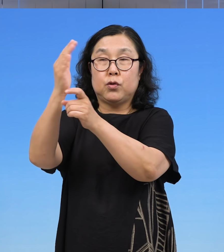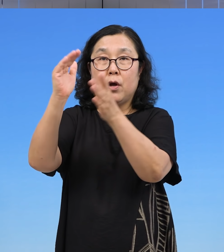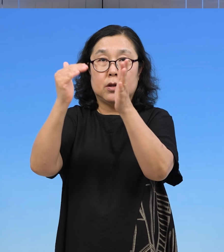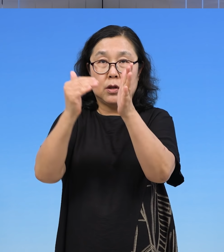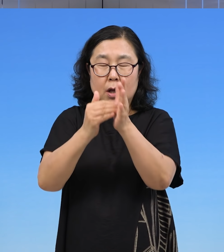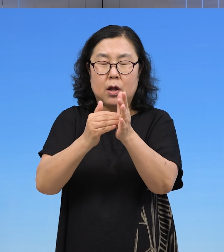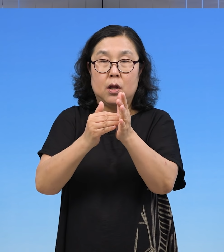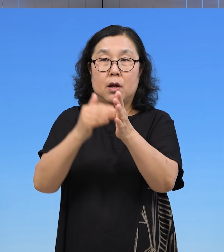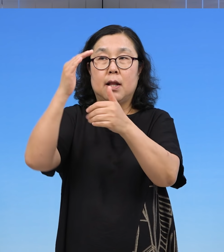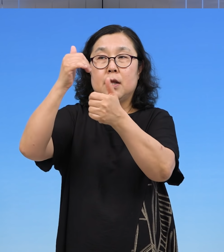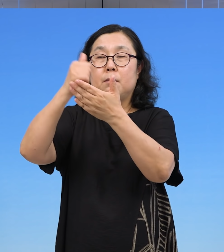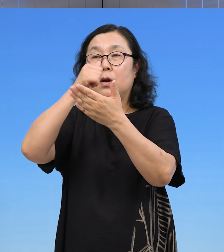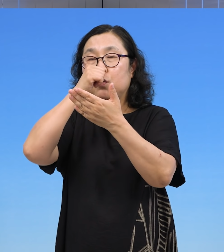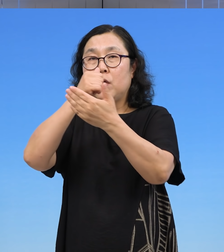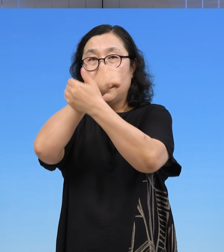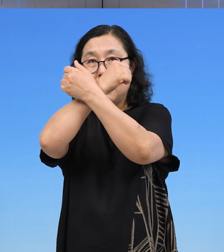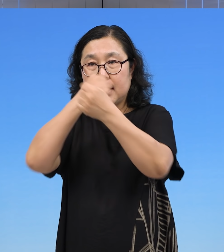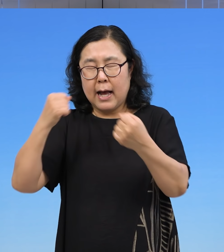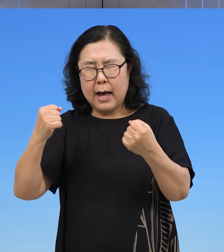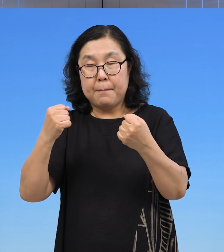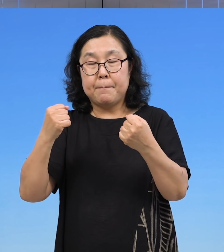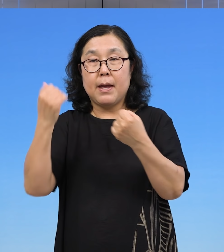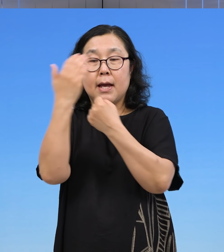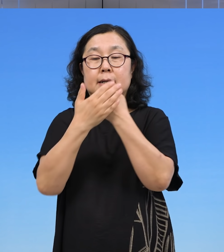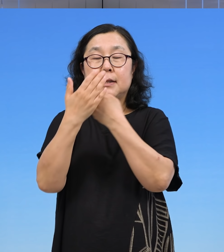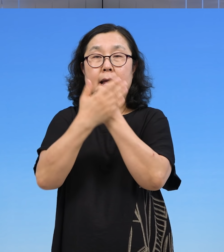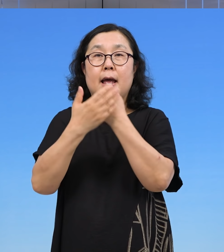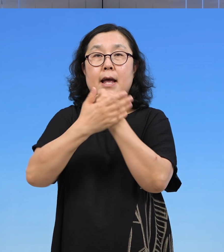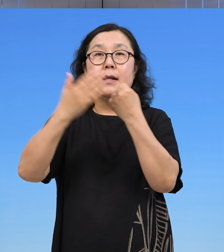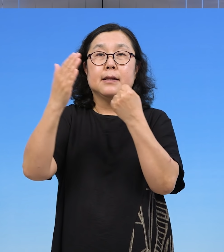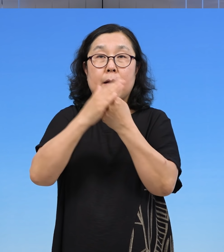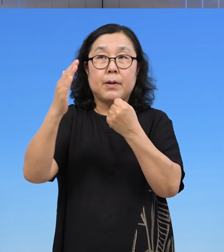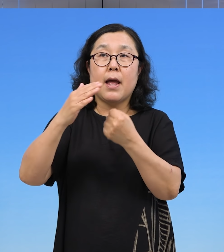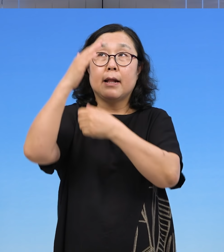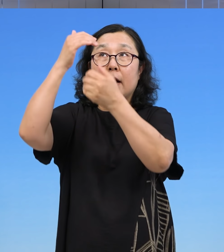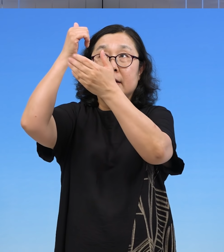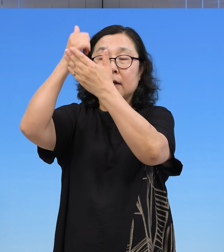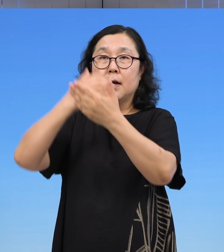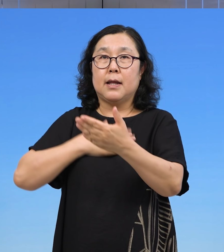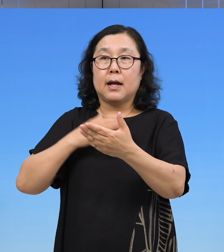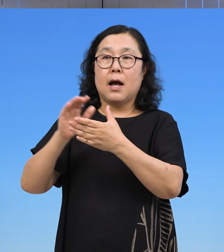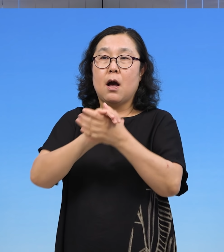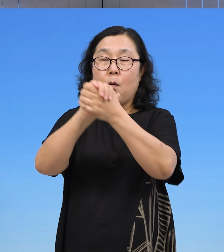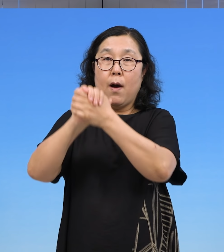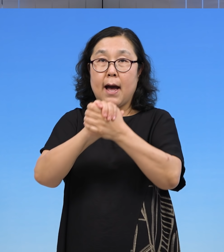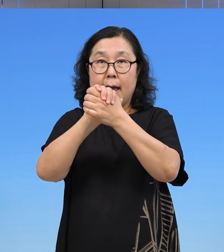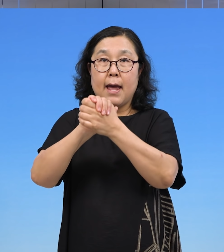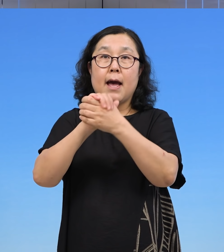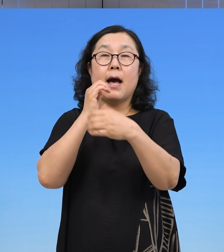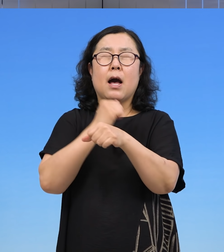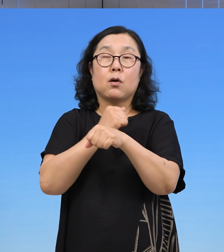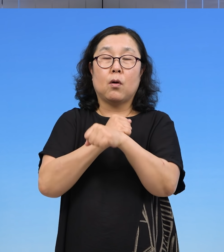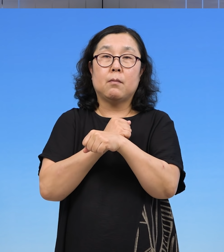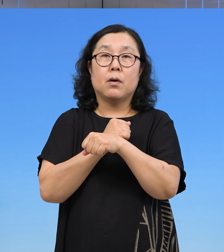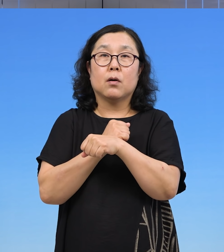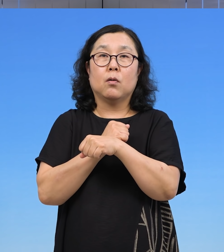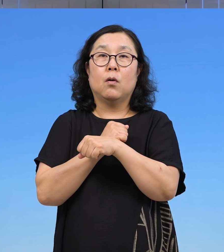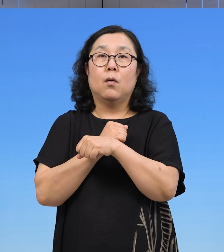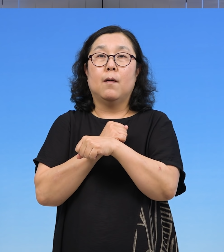하나님의 죄사함의 사죄 연총으로 말미암아 하나님과 화해하고 하나님과의 관계가 회복되지